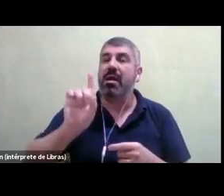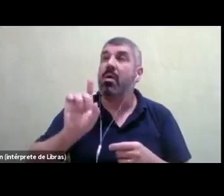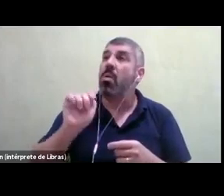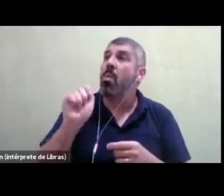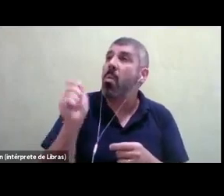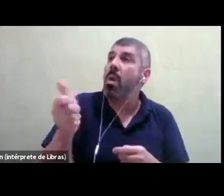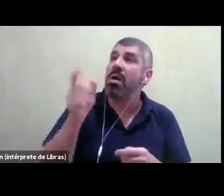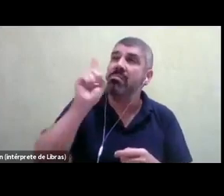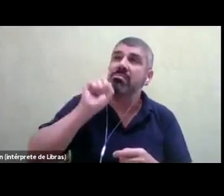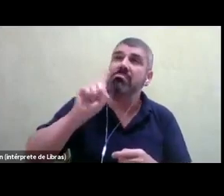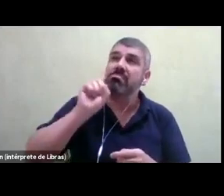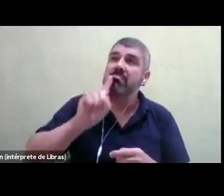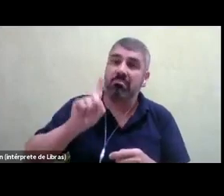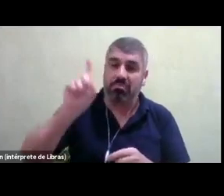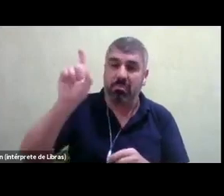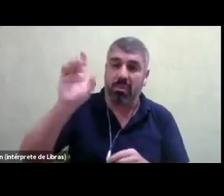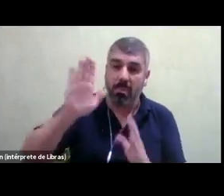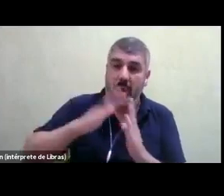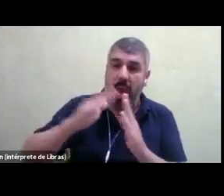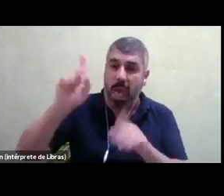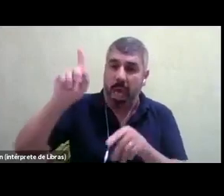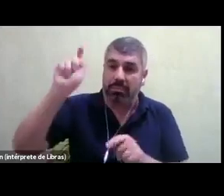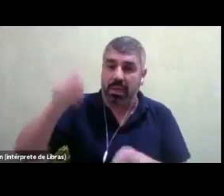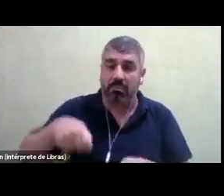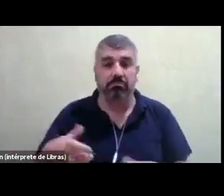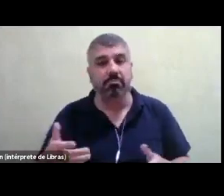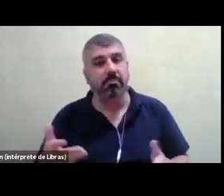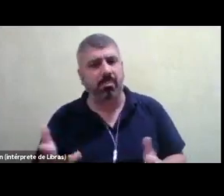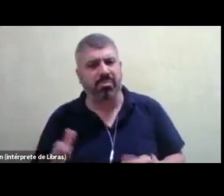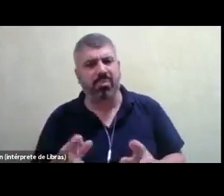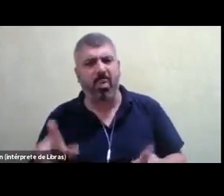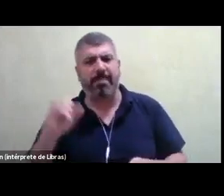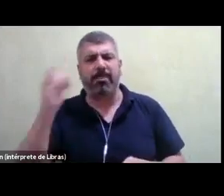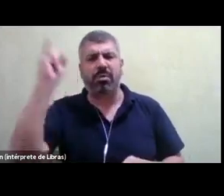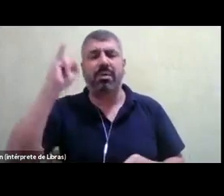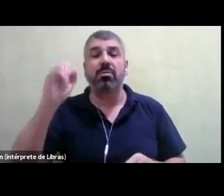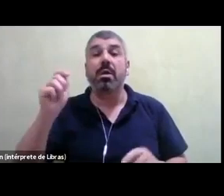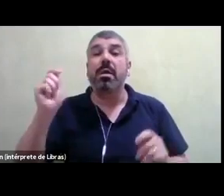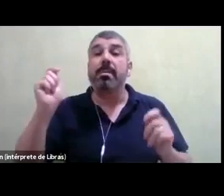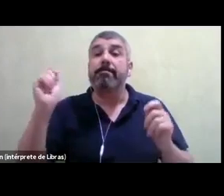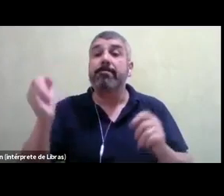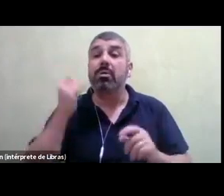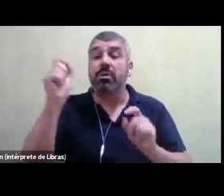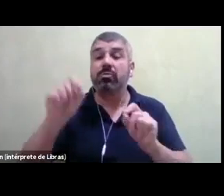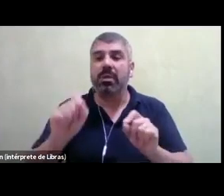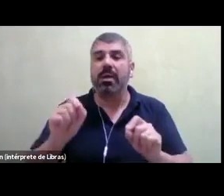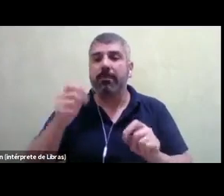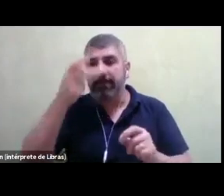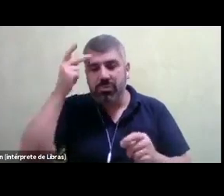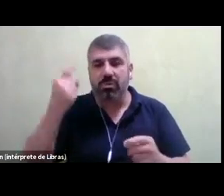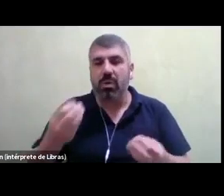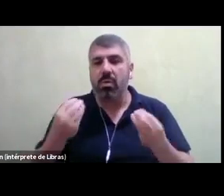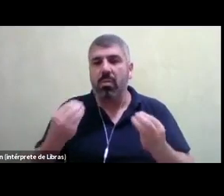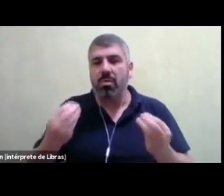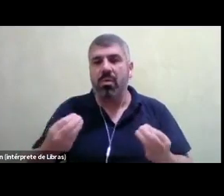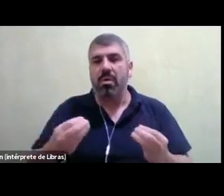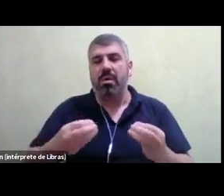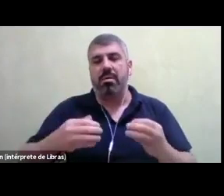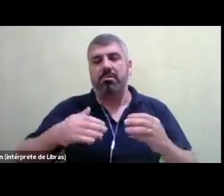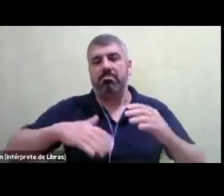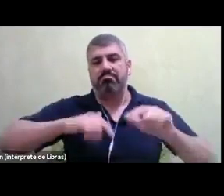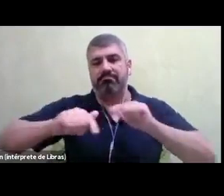não importa. O que importa é a potencialidade dessa pessoa ser, agir no mundo. É a capacidade que